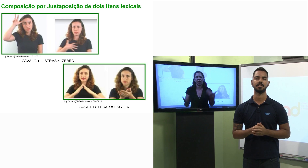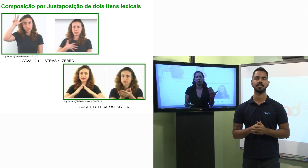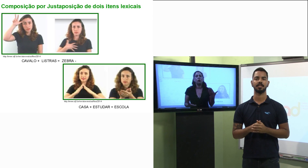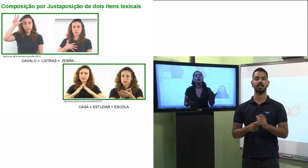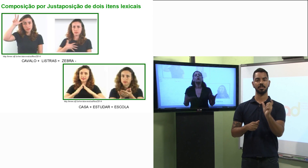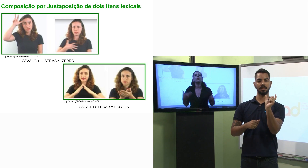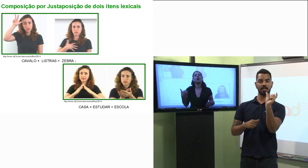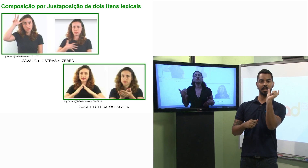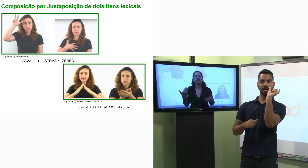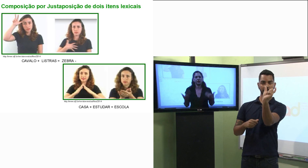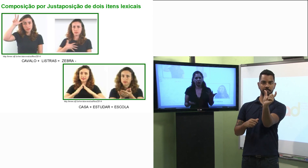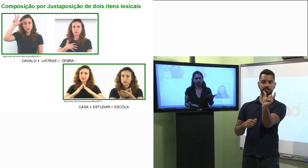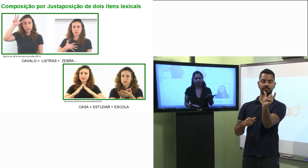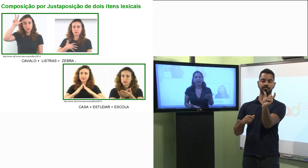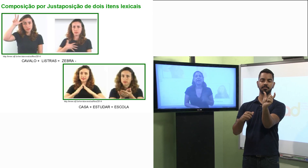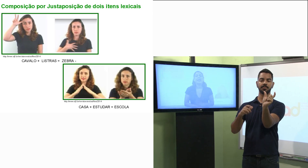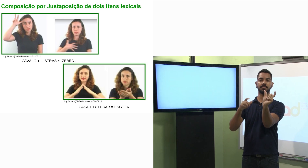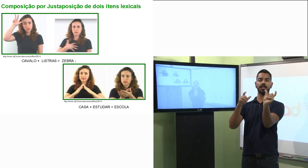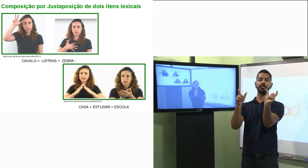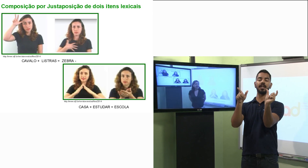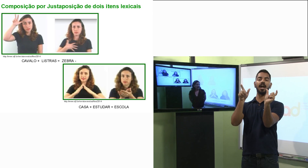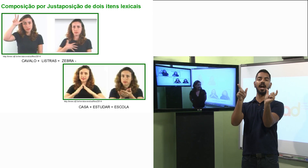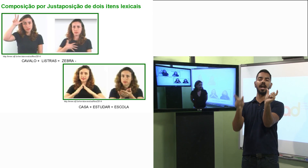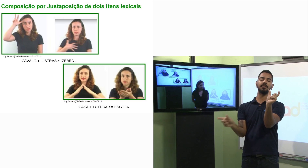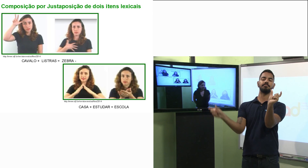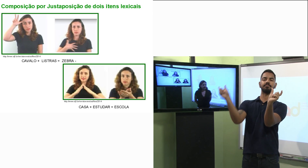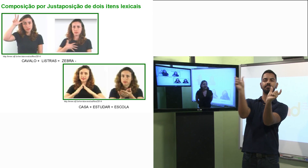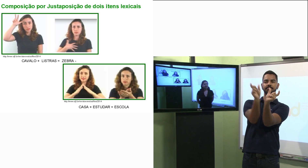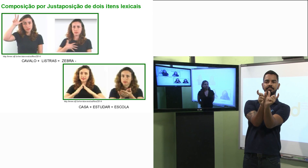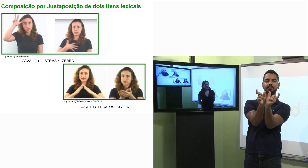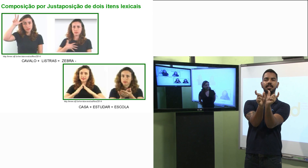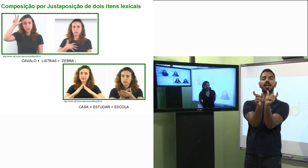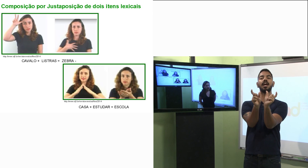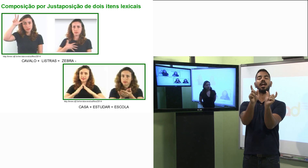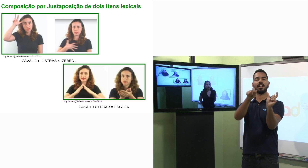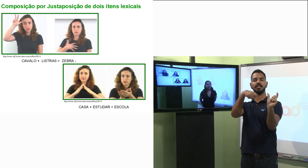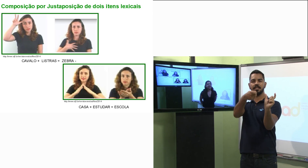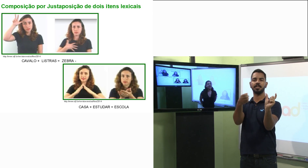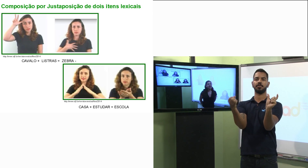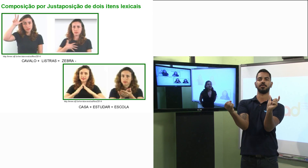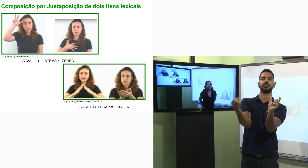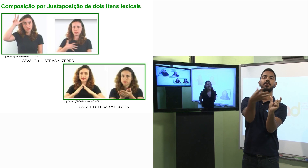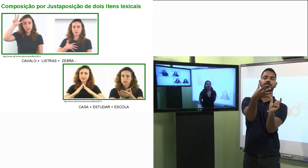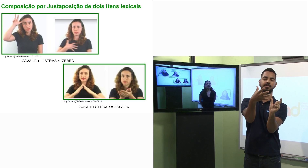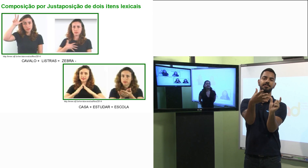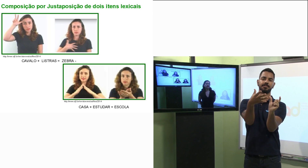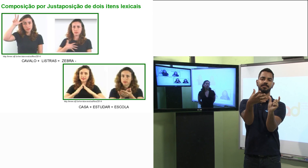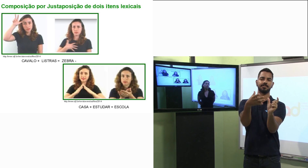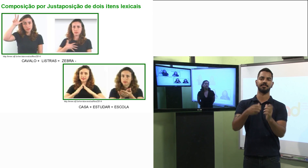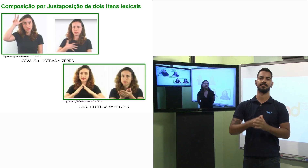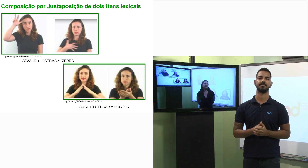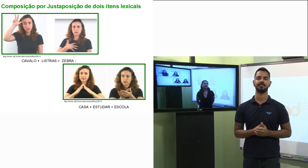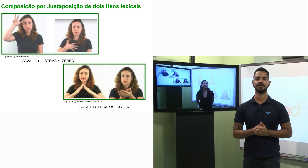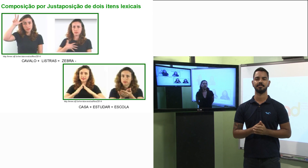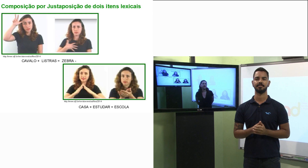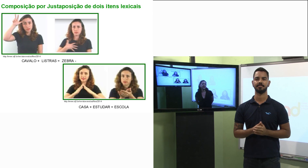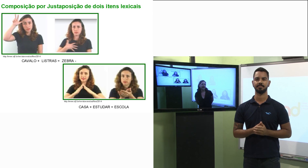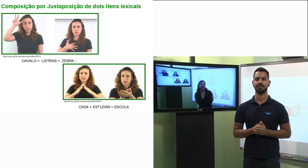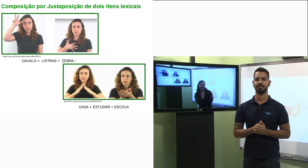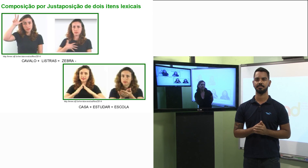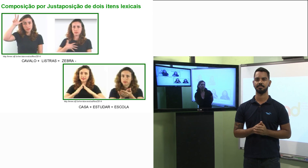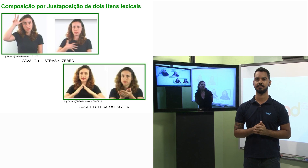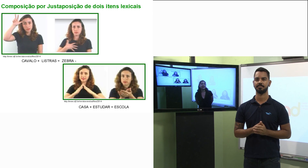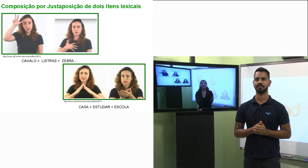item lexical, um novo sinal. Na Libras, esses processos podem se realizar através da composição de